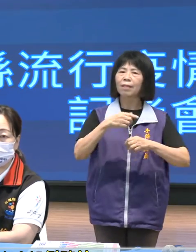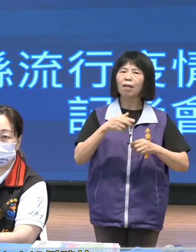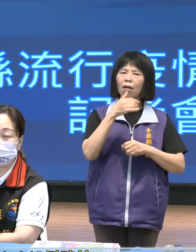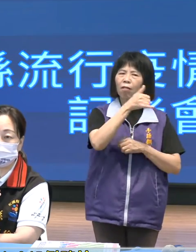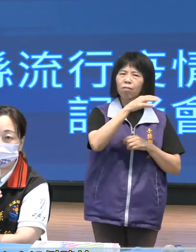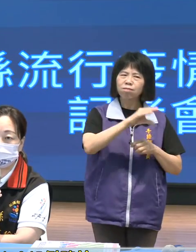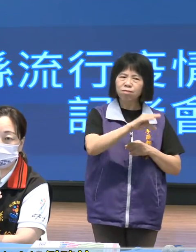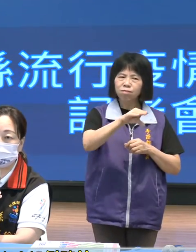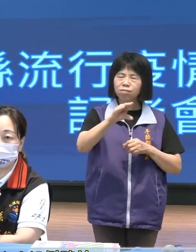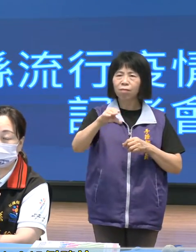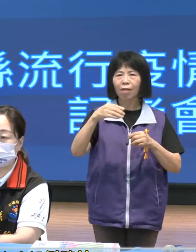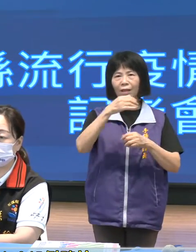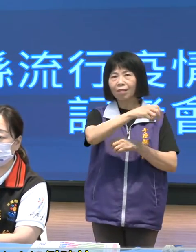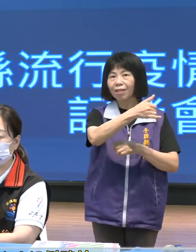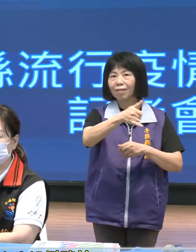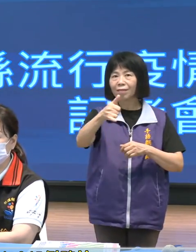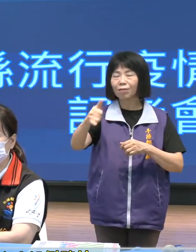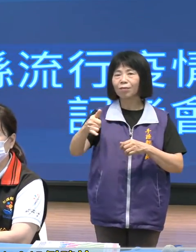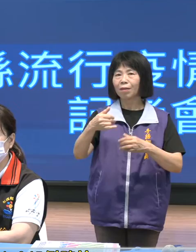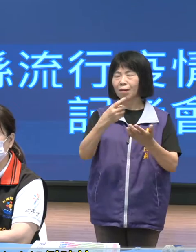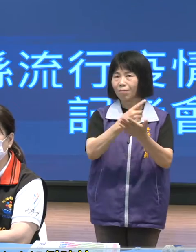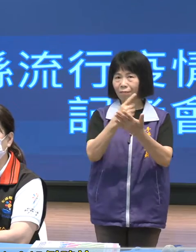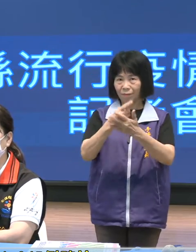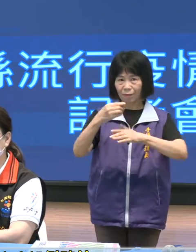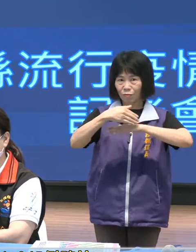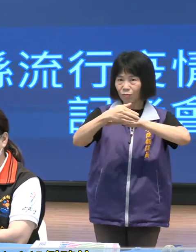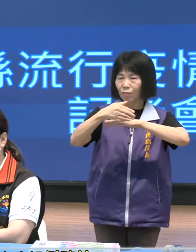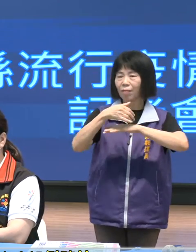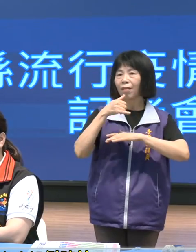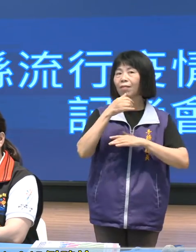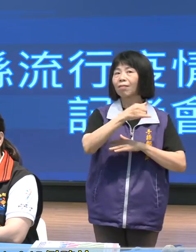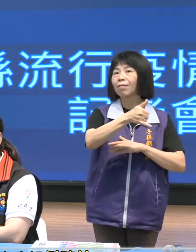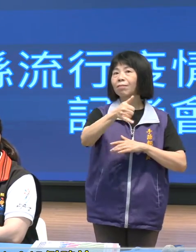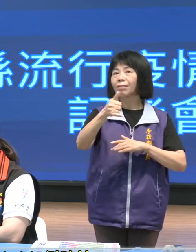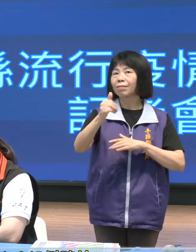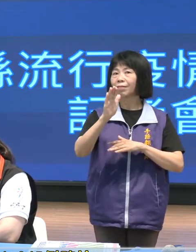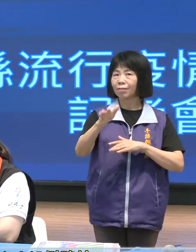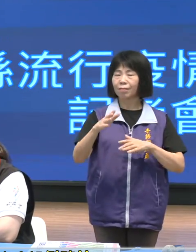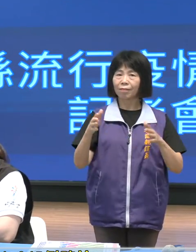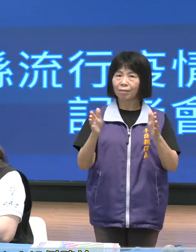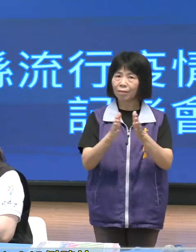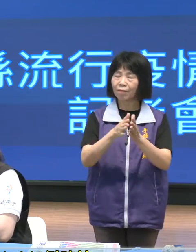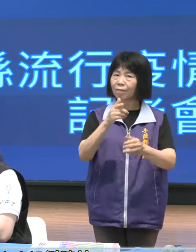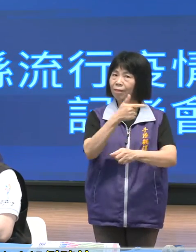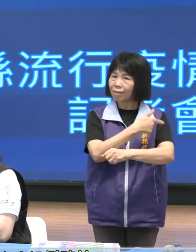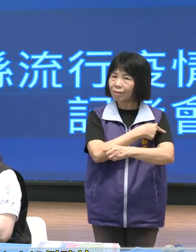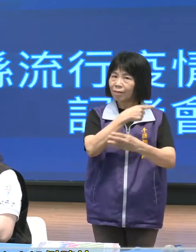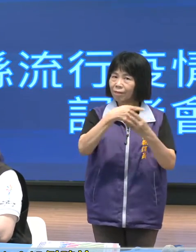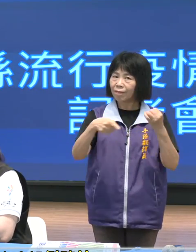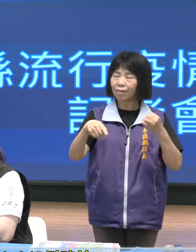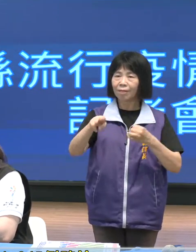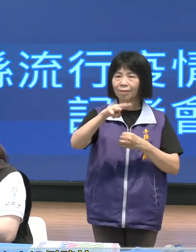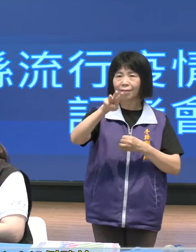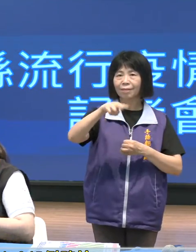村的每一个村，这个扎扎实实的去打，所以一共打出了